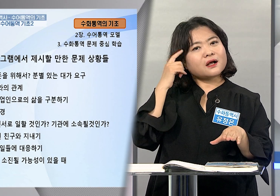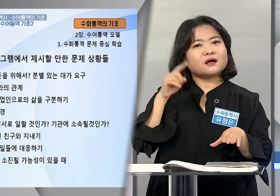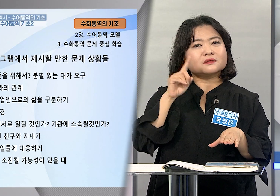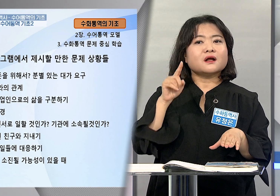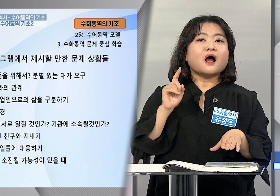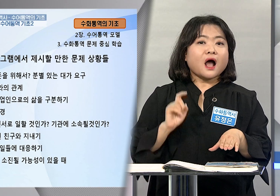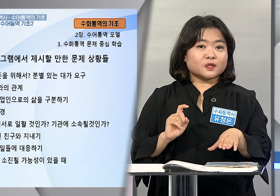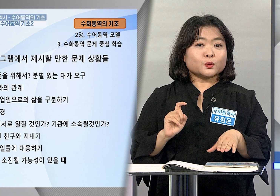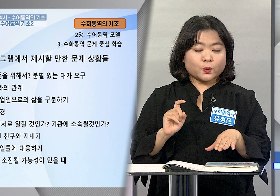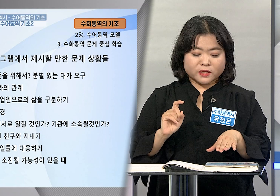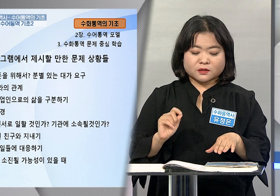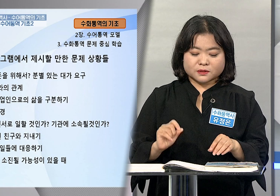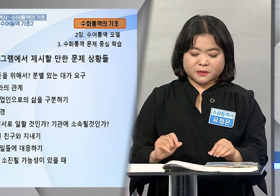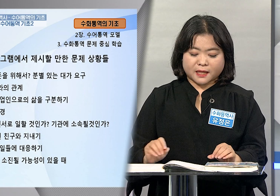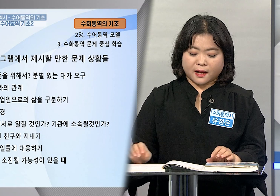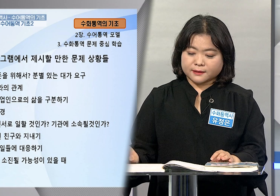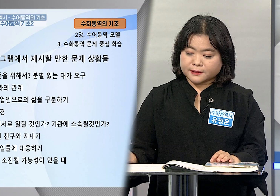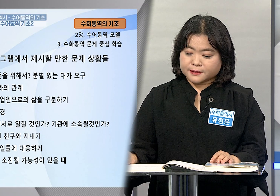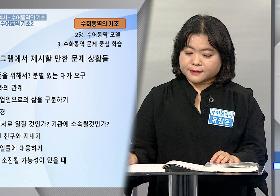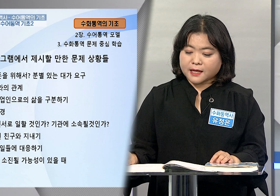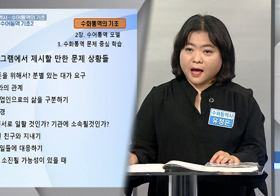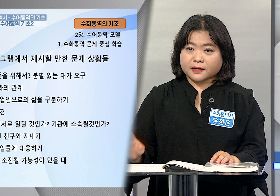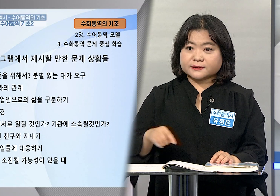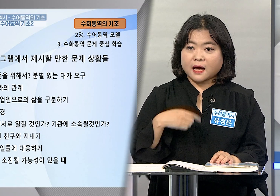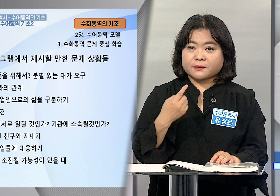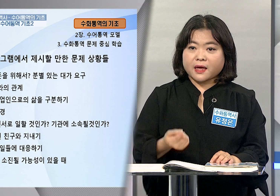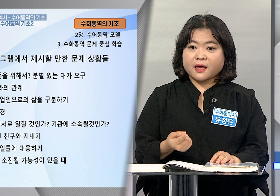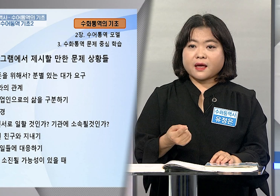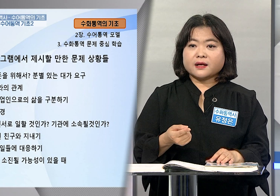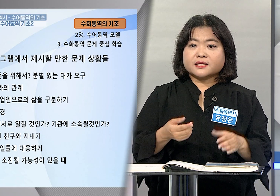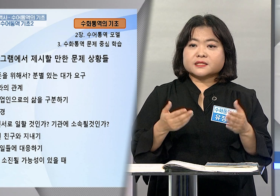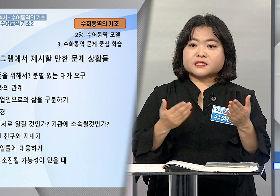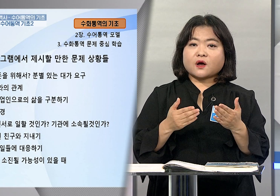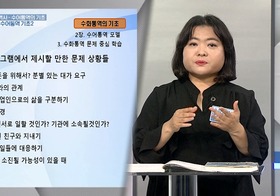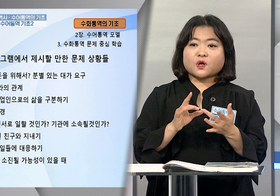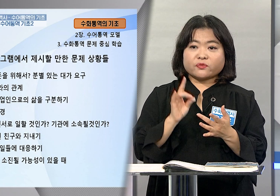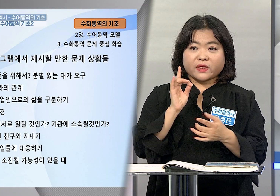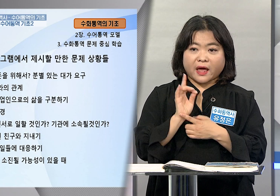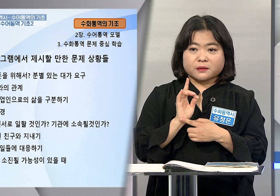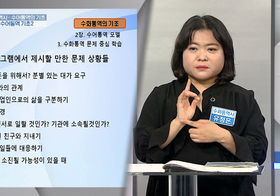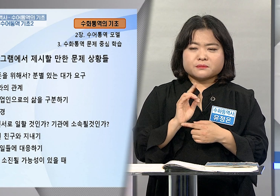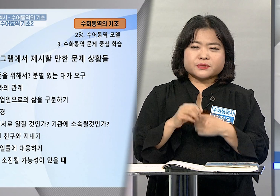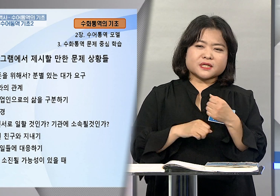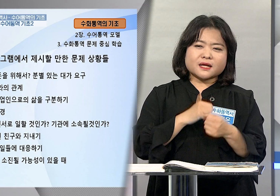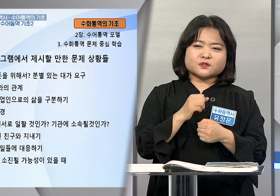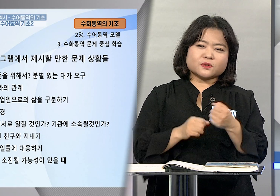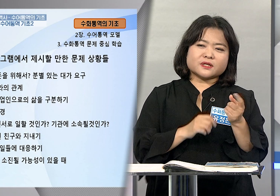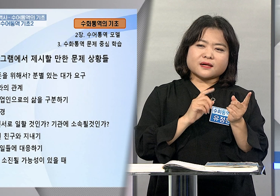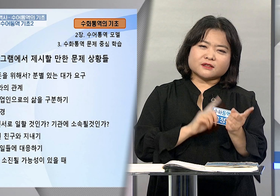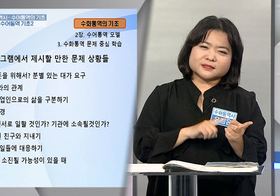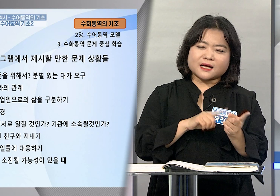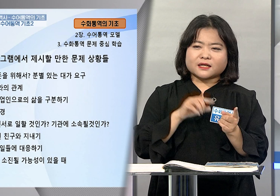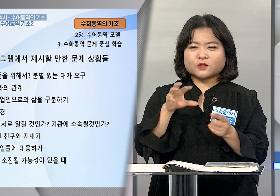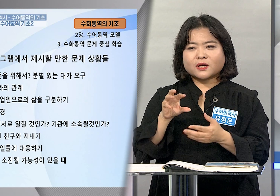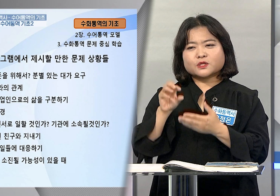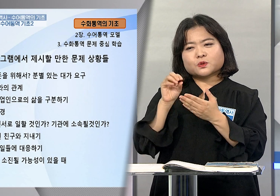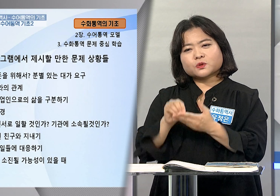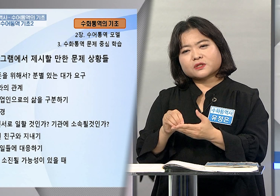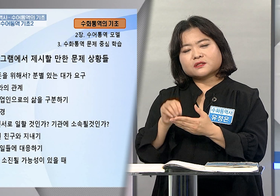생각을 하기도 했었습니다. 자, 그다음에 직업 선택. 프리랜서로 일할 것인가, 기관에 소속돼서